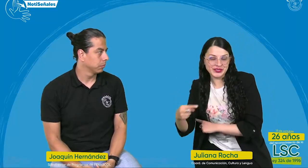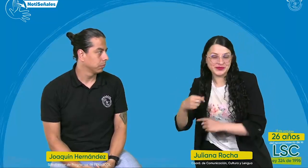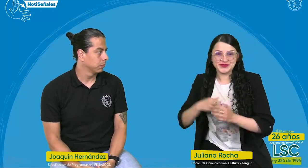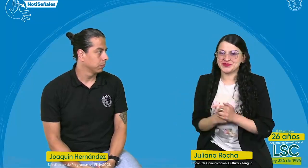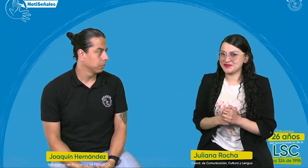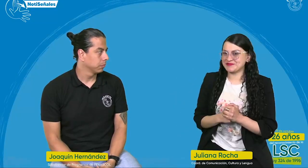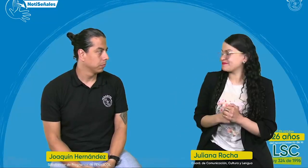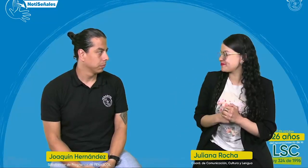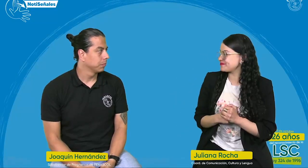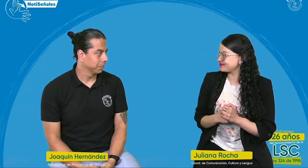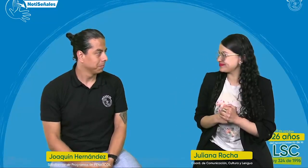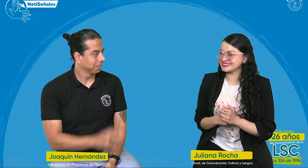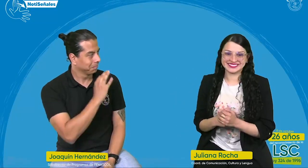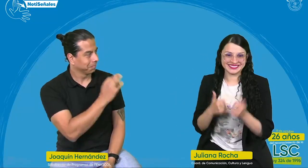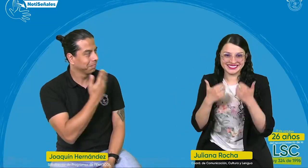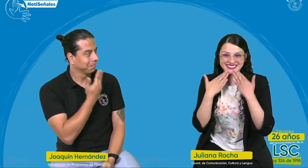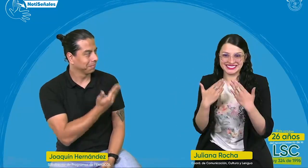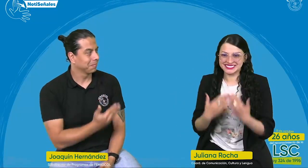lengua y comunidad gracias